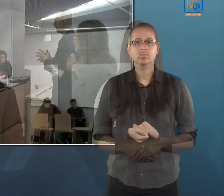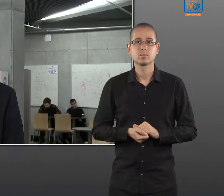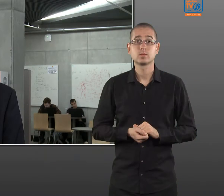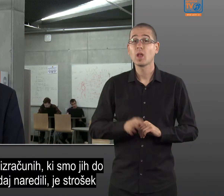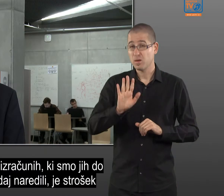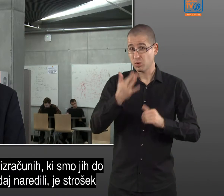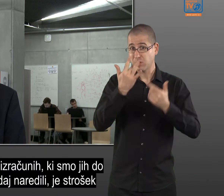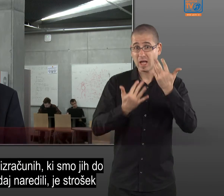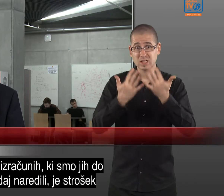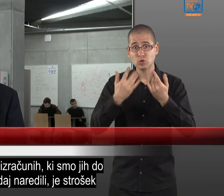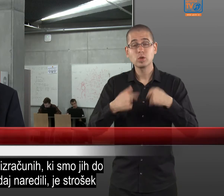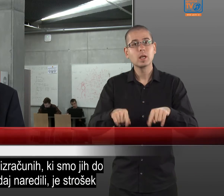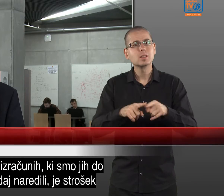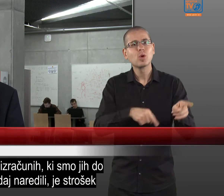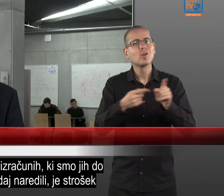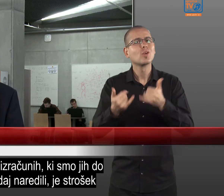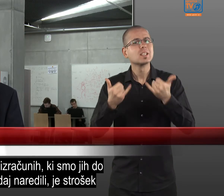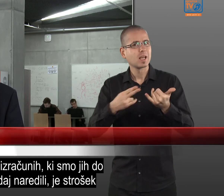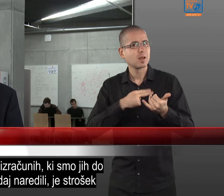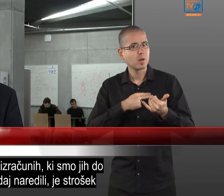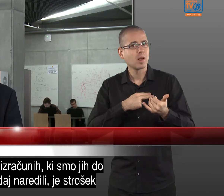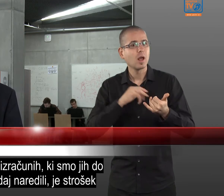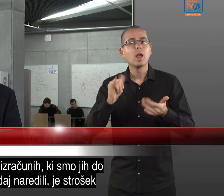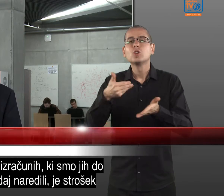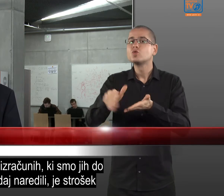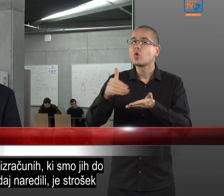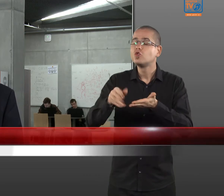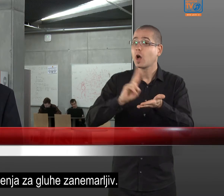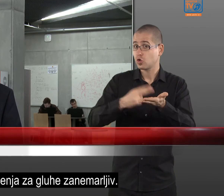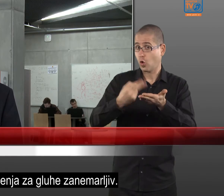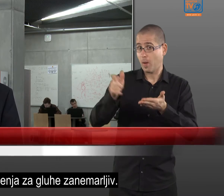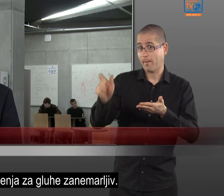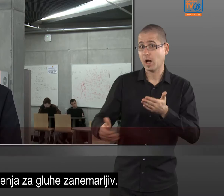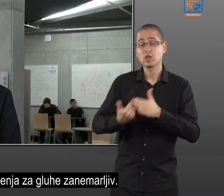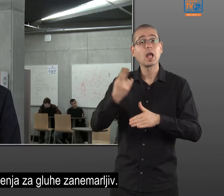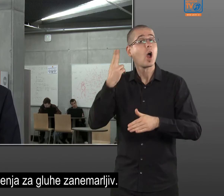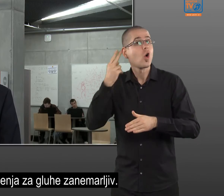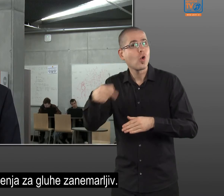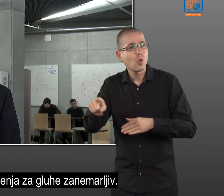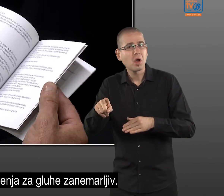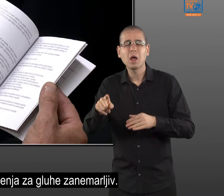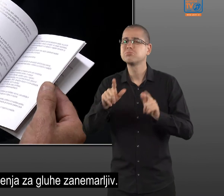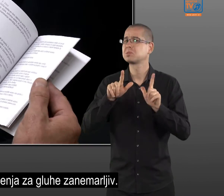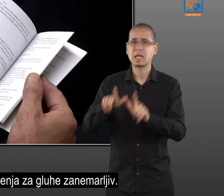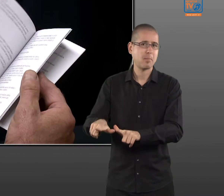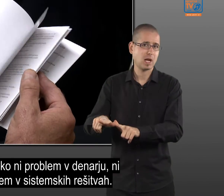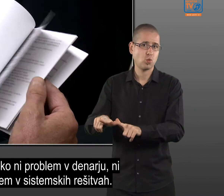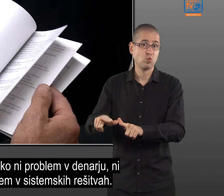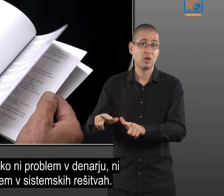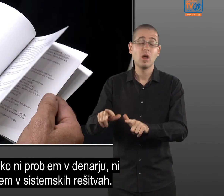Po izračunih, ki smo jih do sedaj imeli, je strošek tolmača za gluhe zanemarljiv. Dejansko ni problem